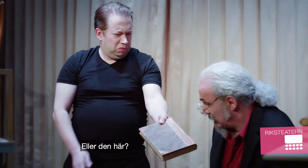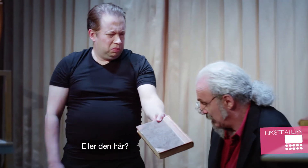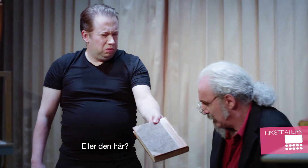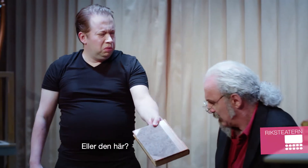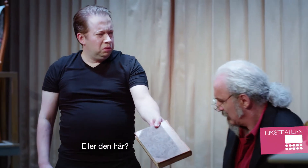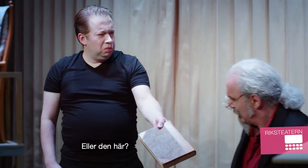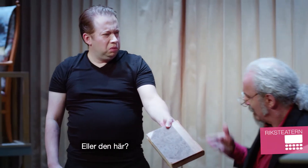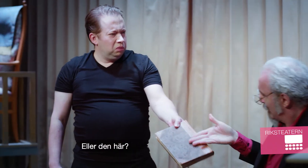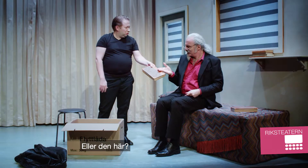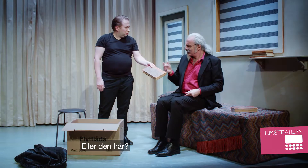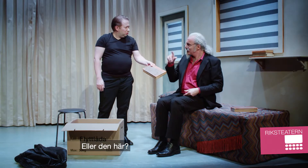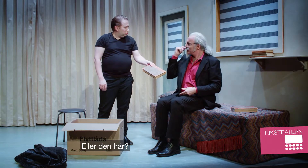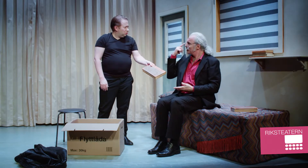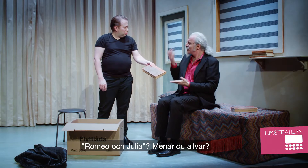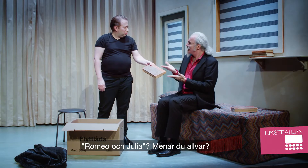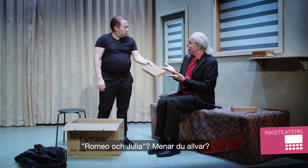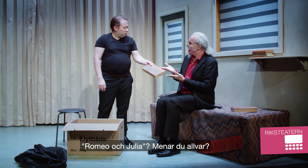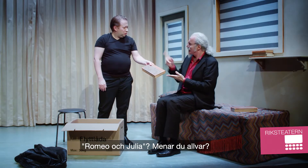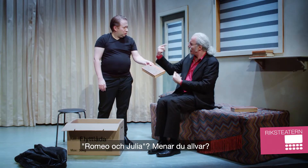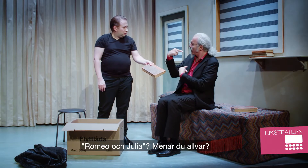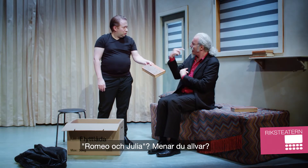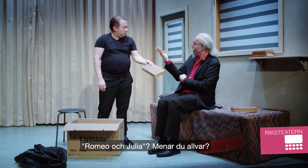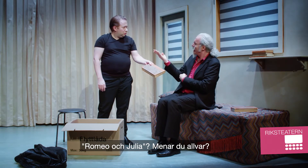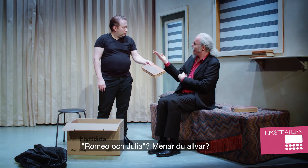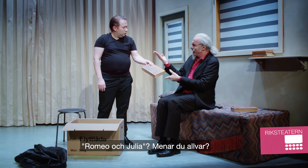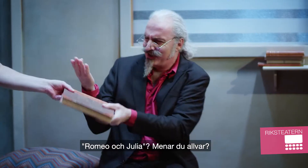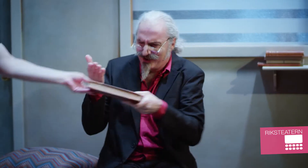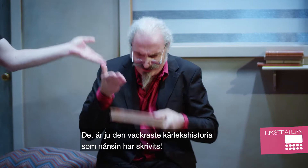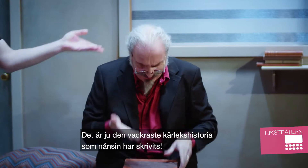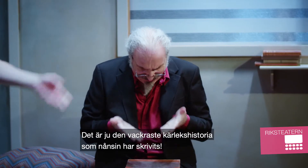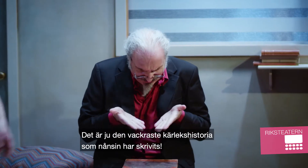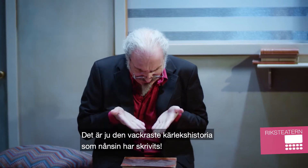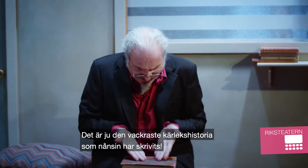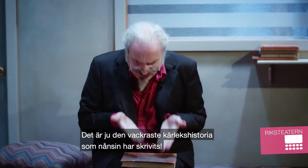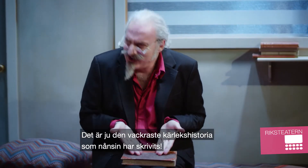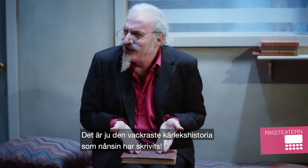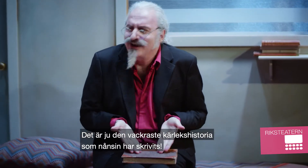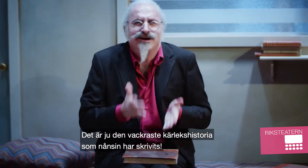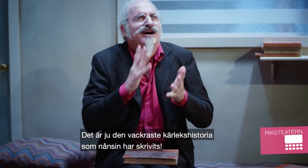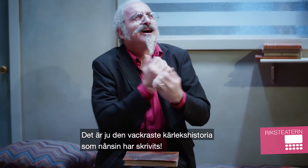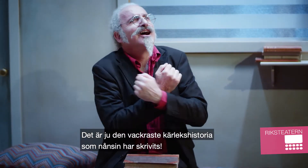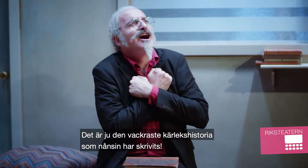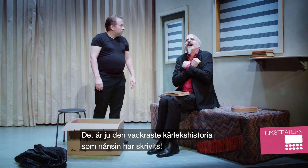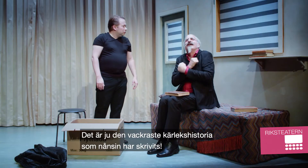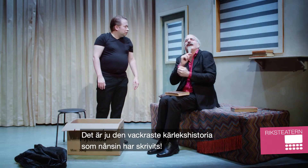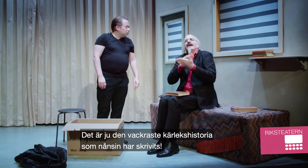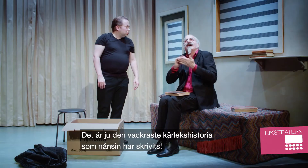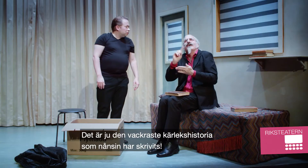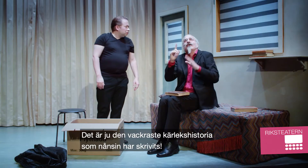Eller den här. Romeo och Julia. Men har du allvar? Det är den vackraste kärlekshistoria som någonsin har skrivits.